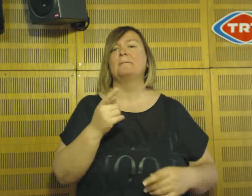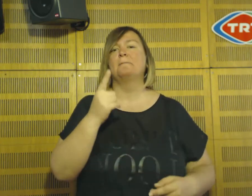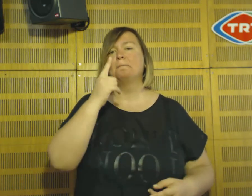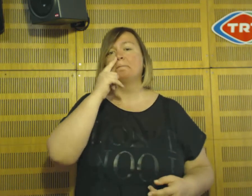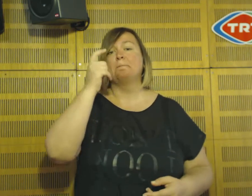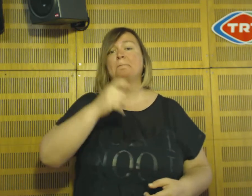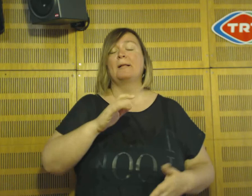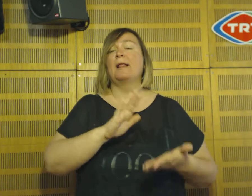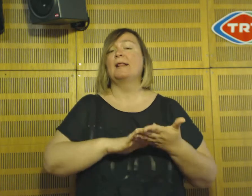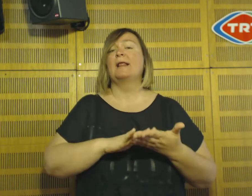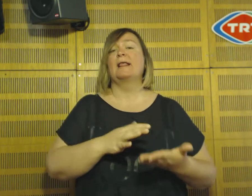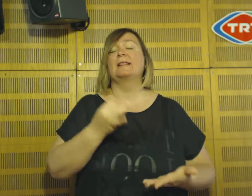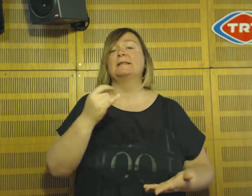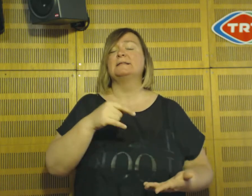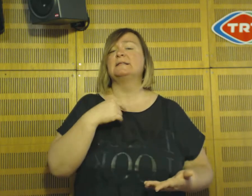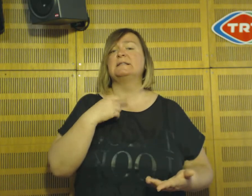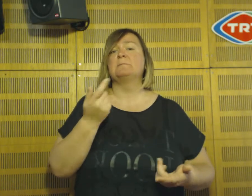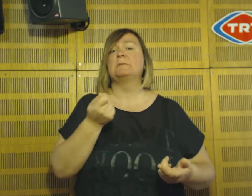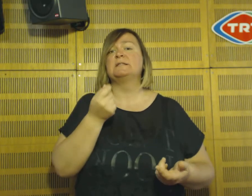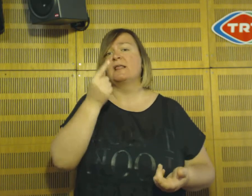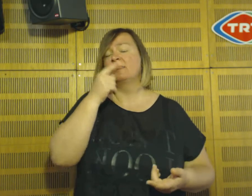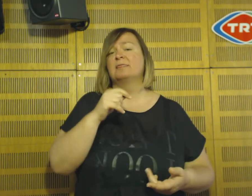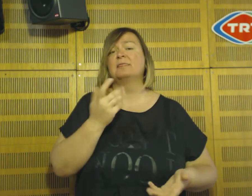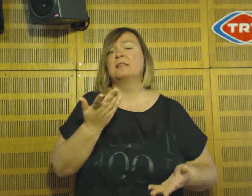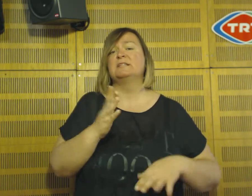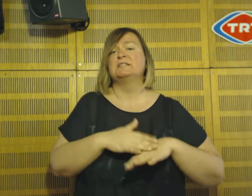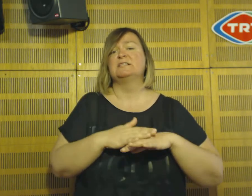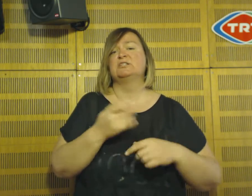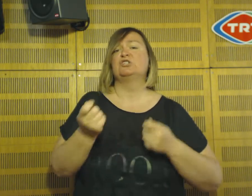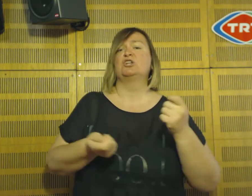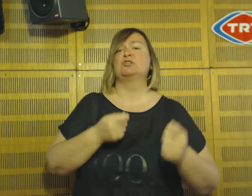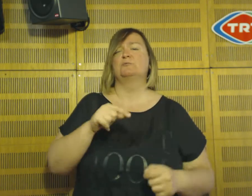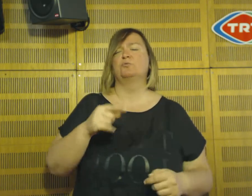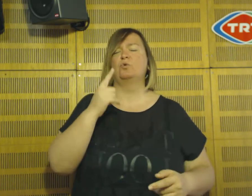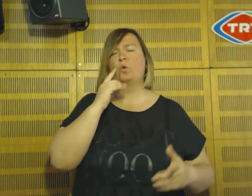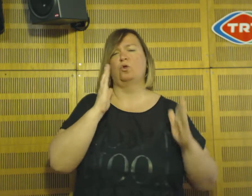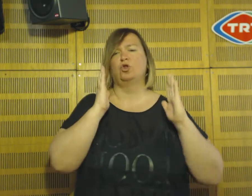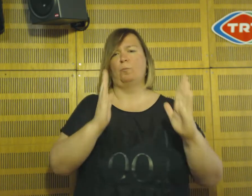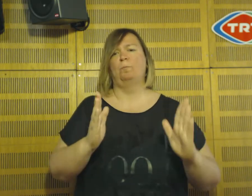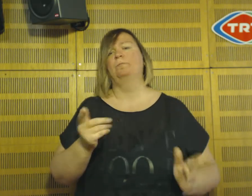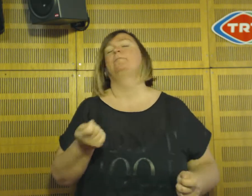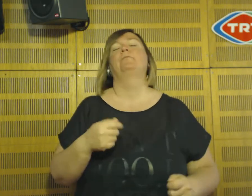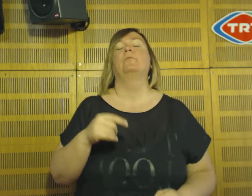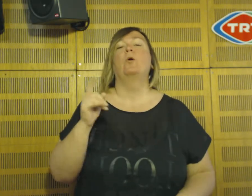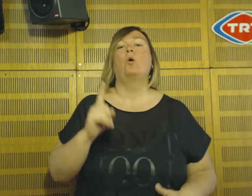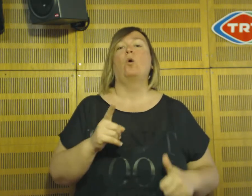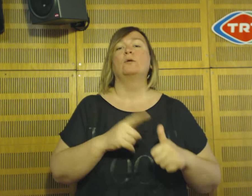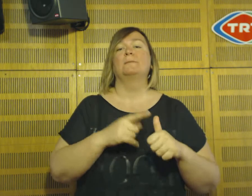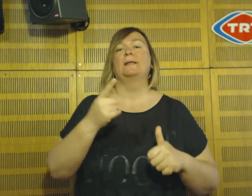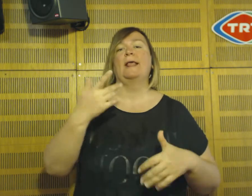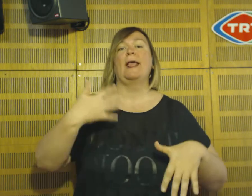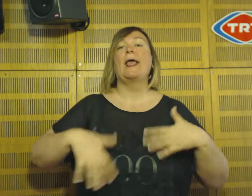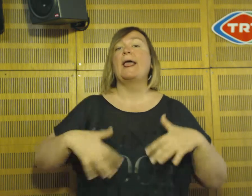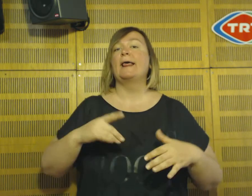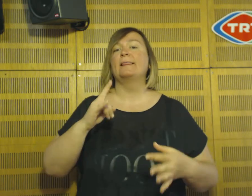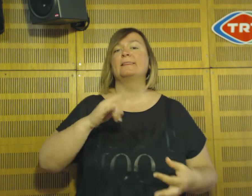ele alacaklar? Biz bireylerle nasıl çalışacağız? Bunun üzerine yoğunlaşıyoruz. Öncelikle bir engel tipleri,